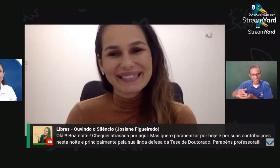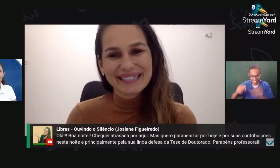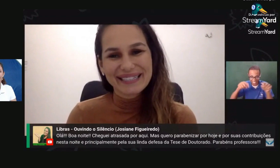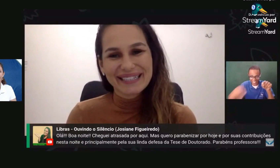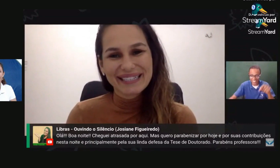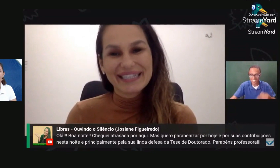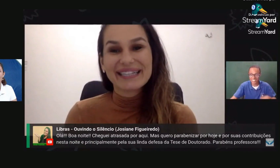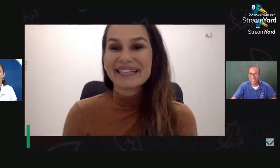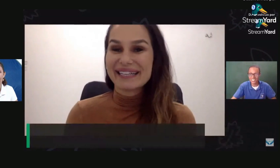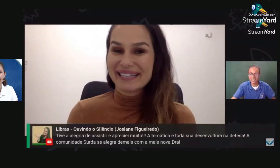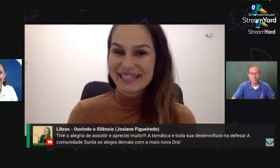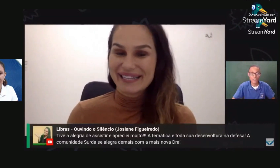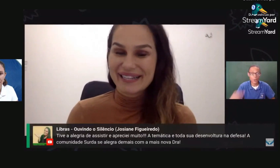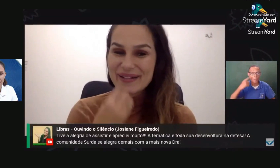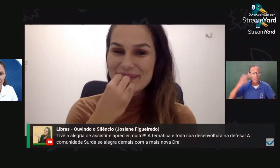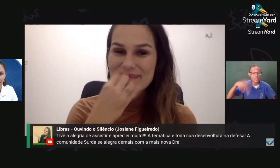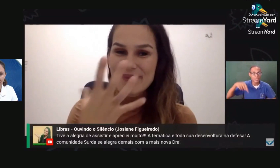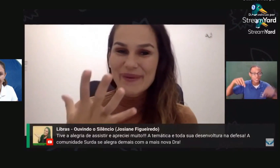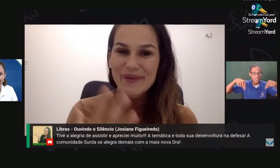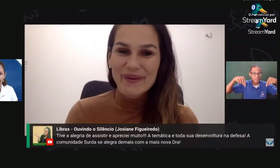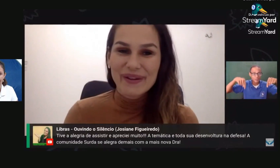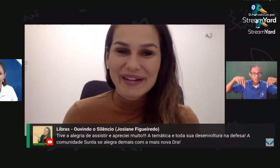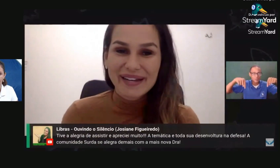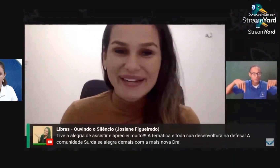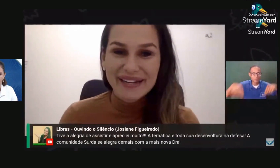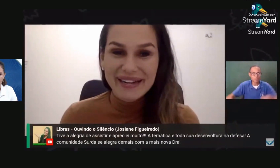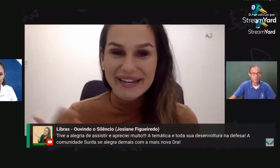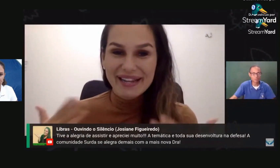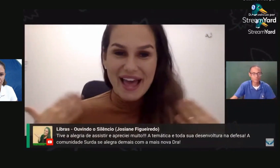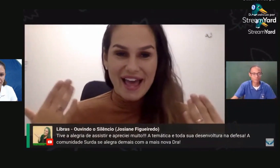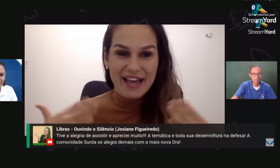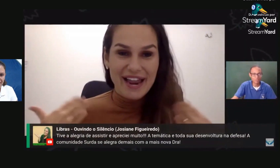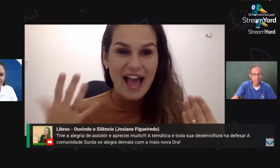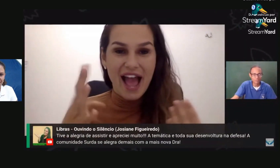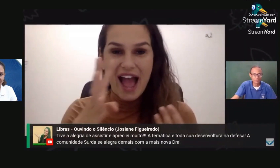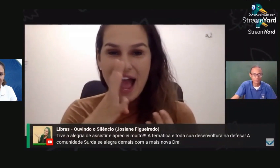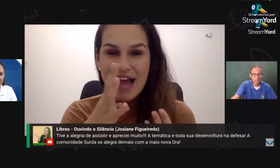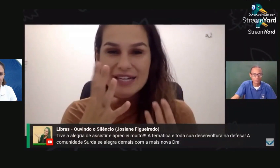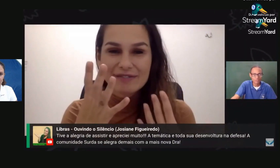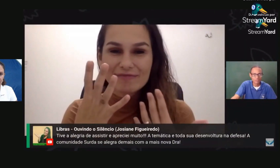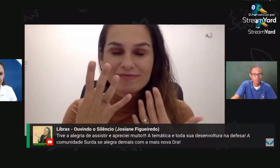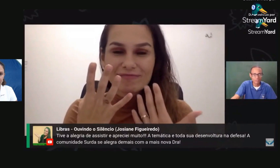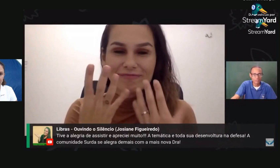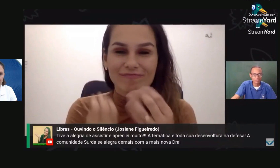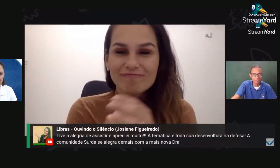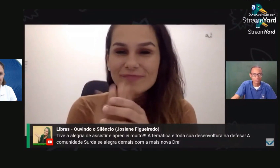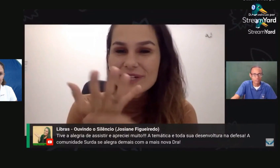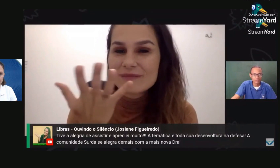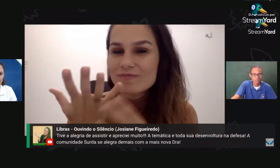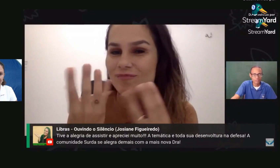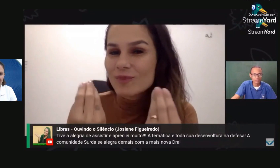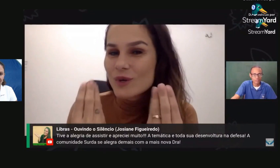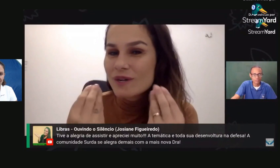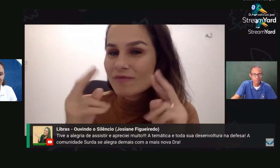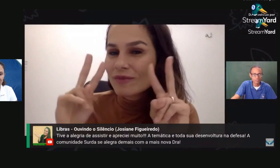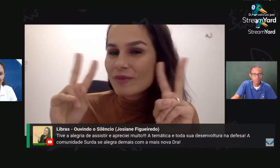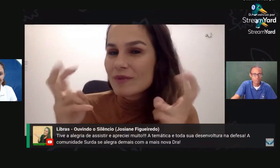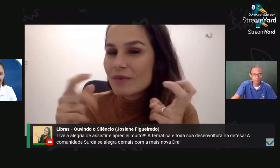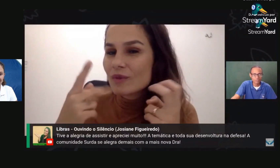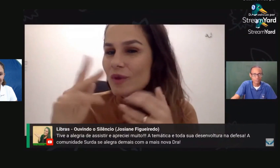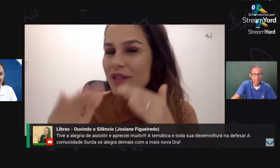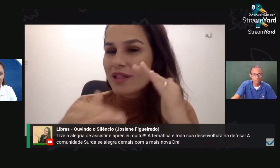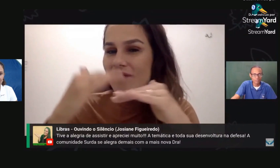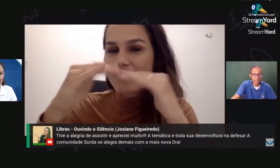Muito obrigada. A Josiane é intérprete também aqui, estará conosco. E ela deixou aqui também mais esse comentário,